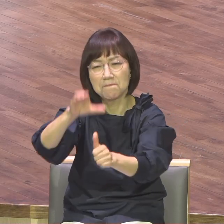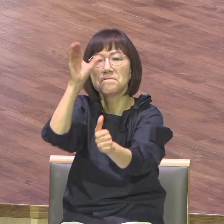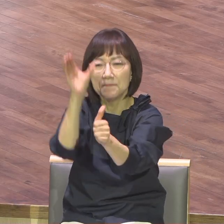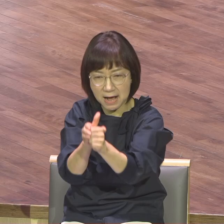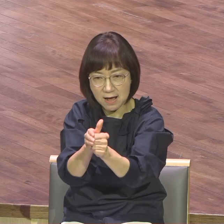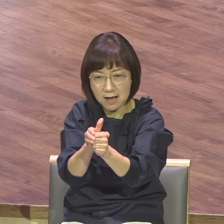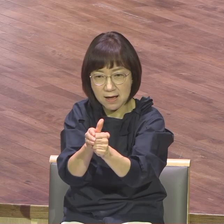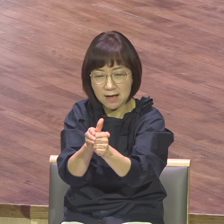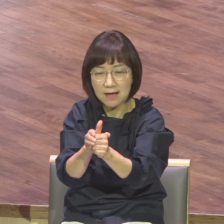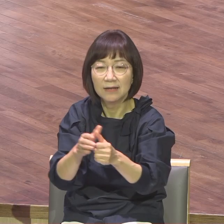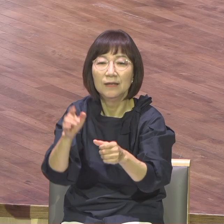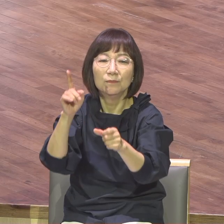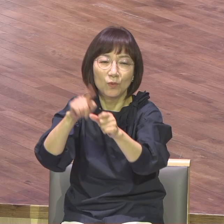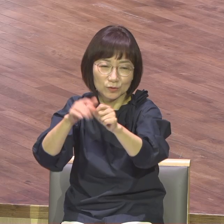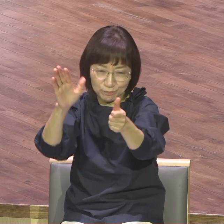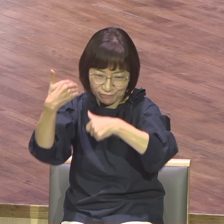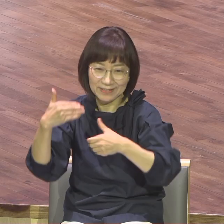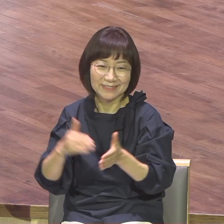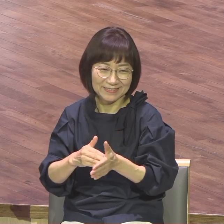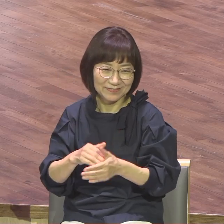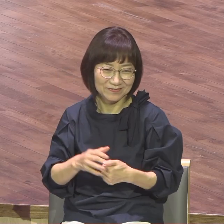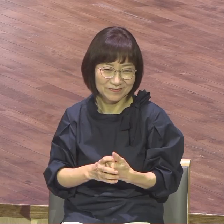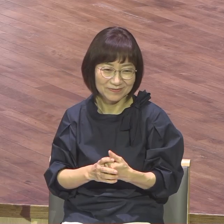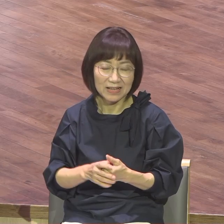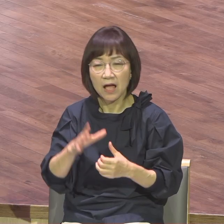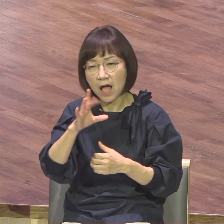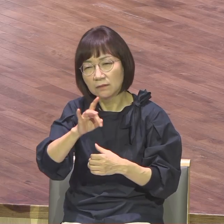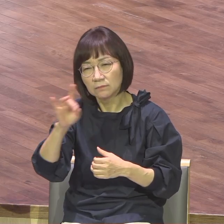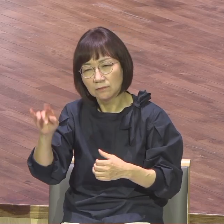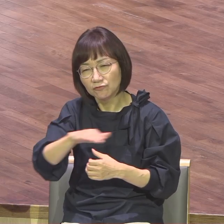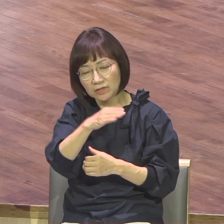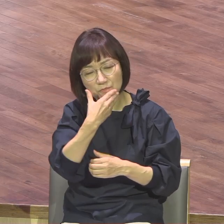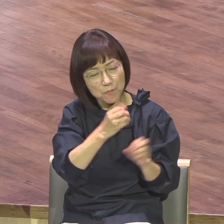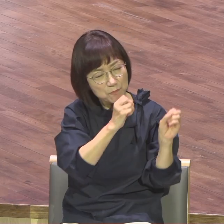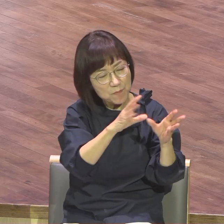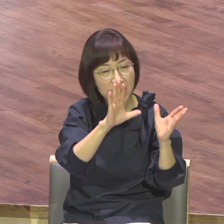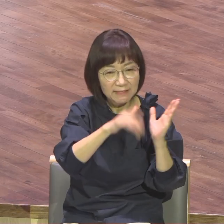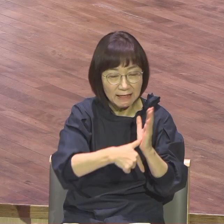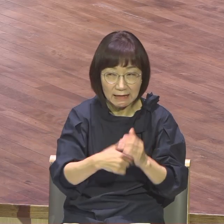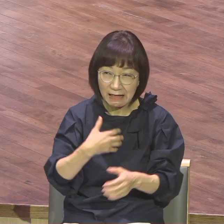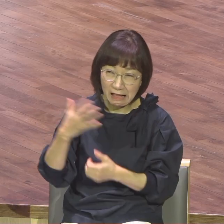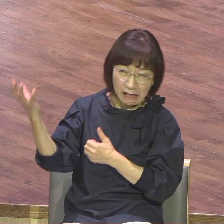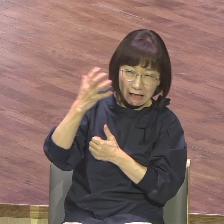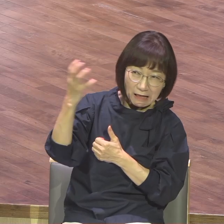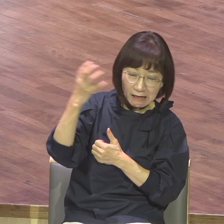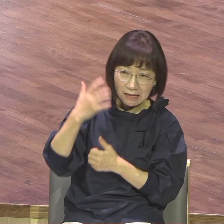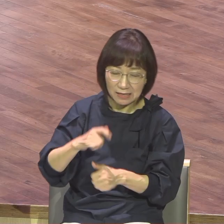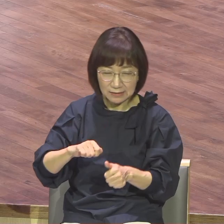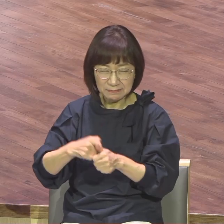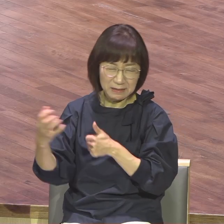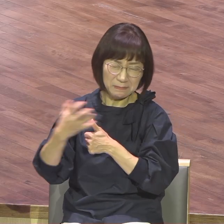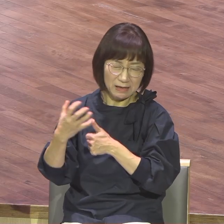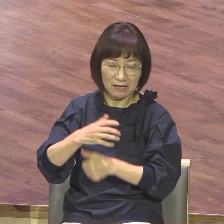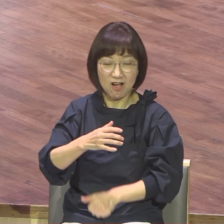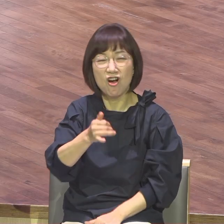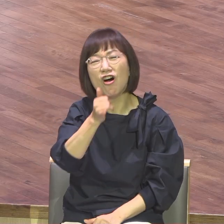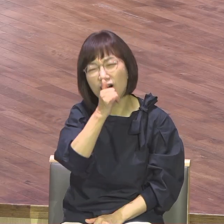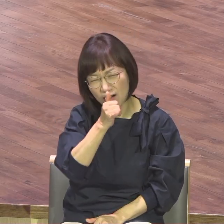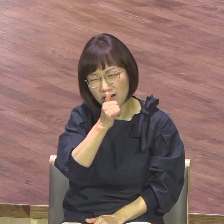사명인데 이것을 감당하는 데 있어서 때로는 역경도, 때로는 핍박도 있기